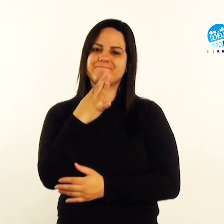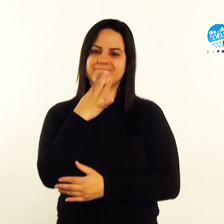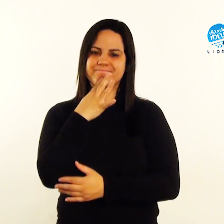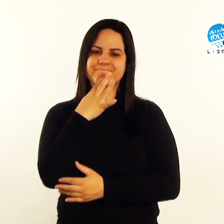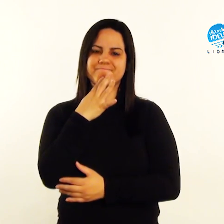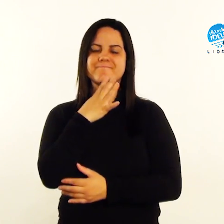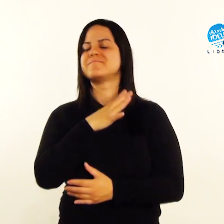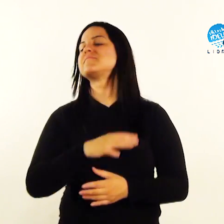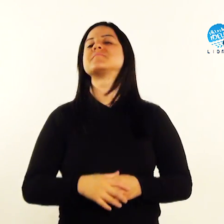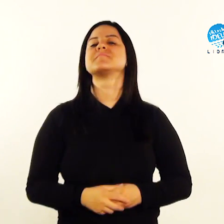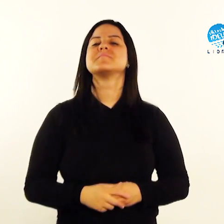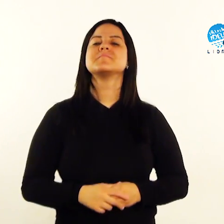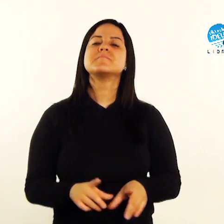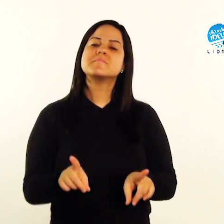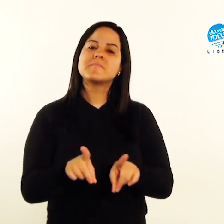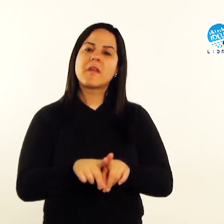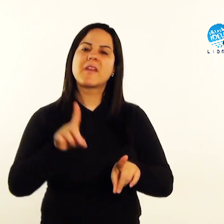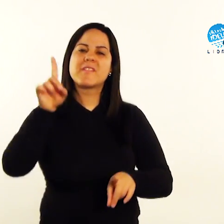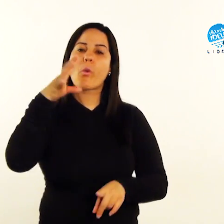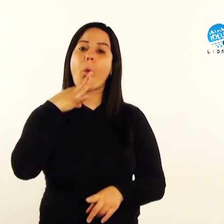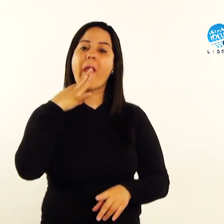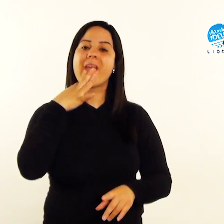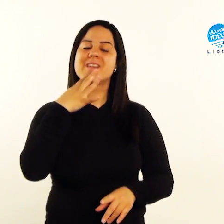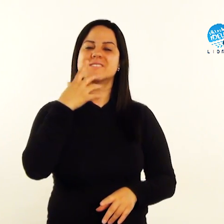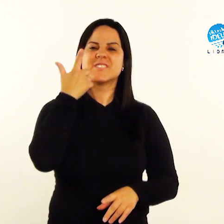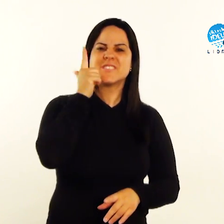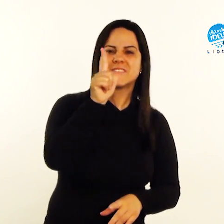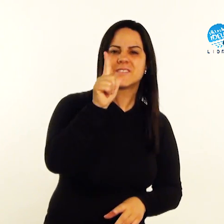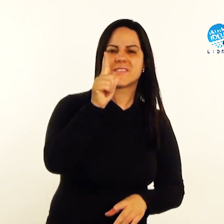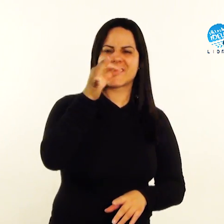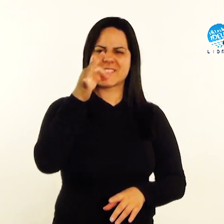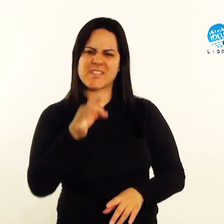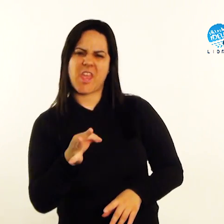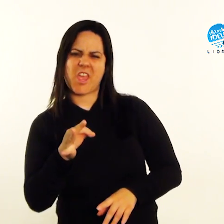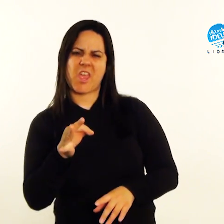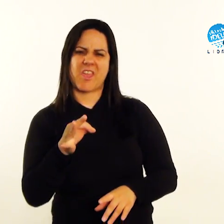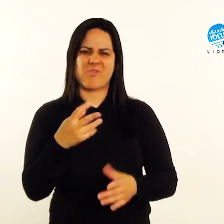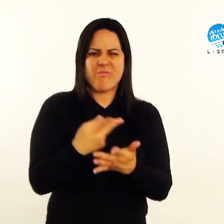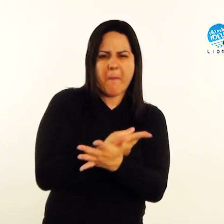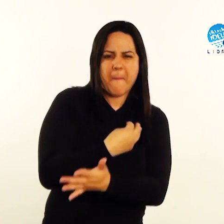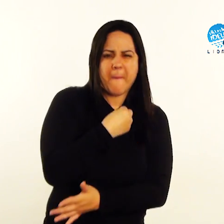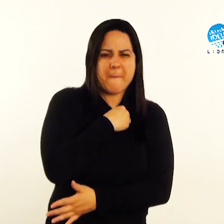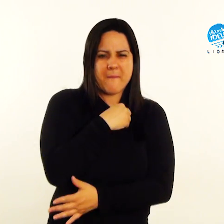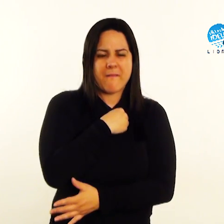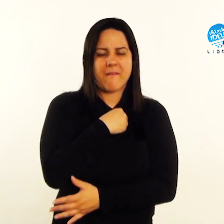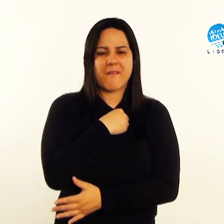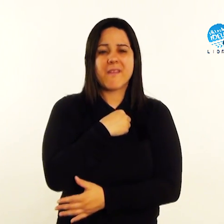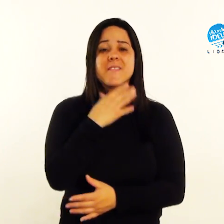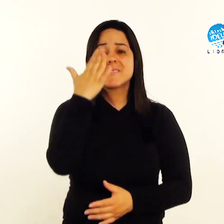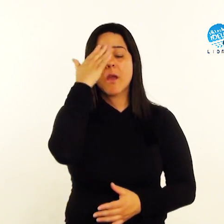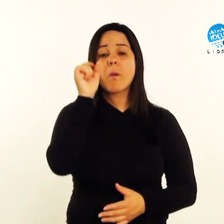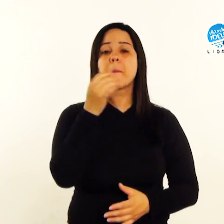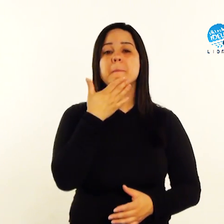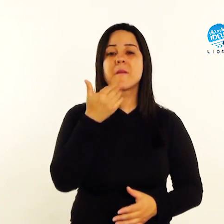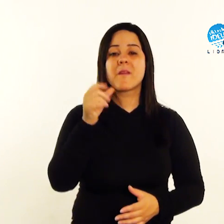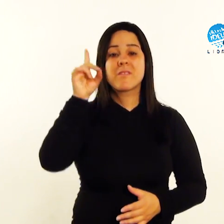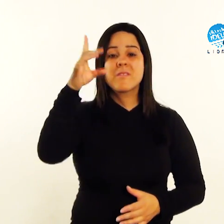conhece. Ele conhece os acertos, os erros, os pecados. E sabe o que é melhor de tudo? Ele não